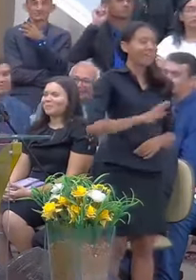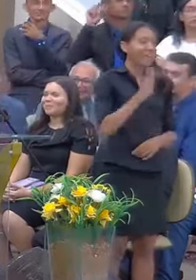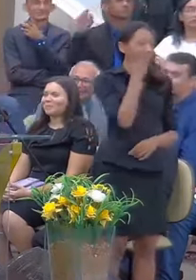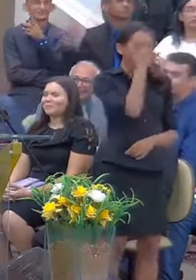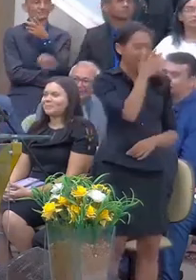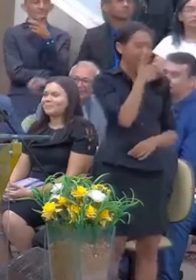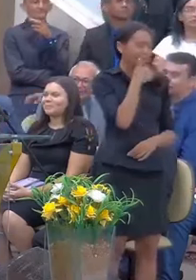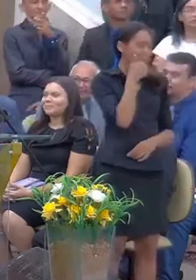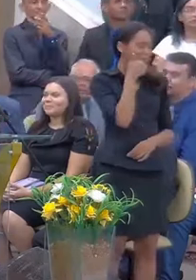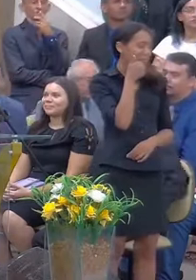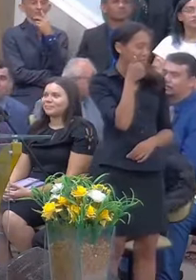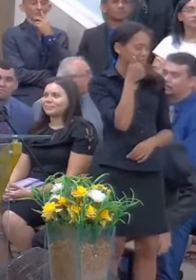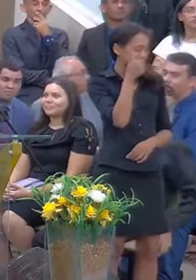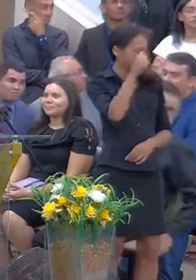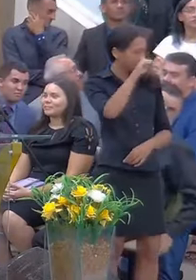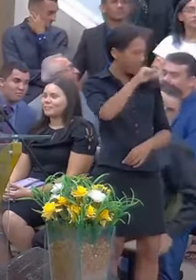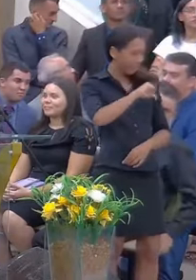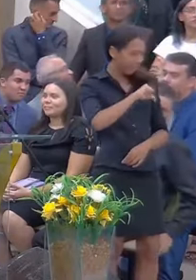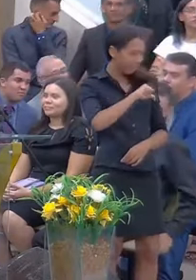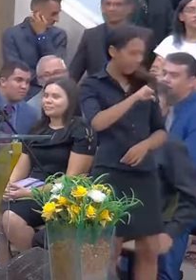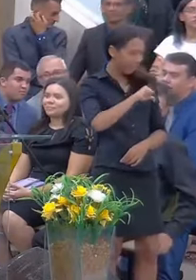pensou a noiva do cordeiro de cara feia?